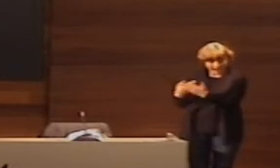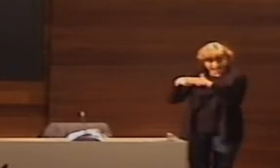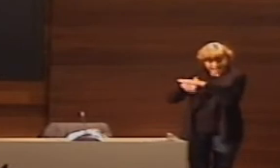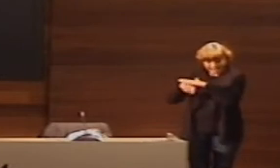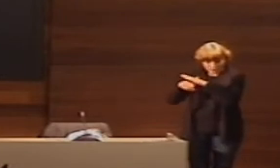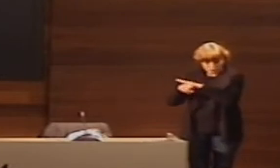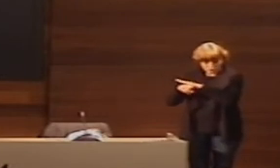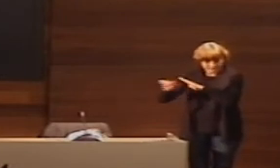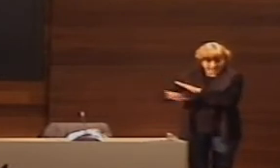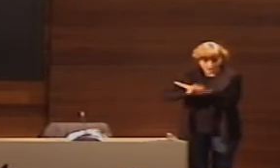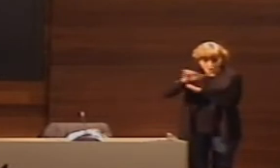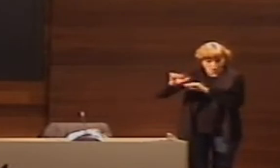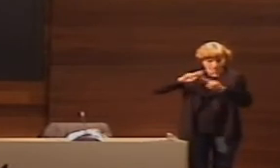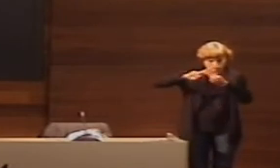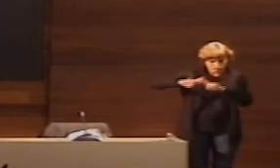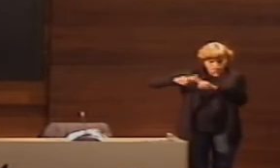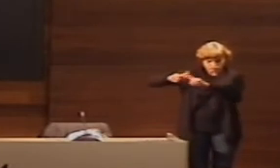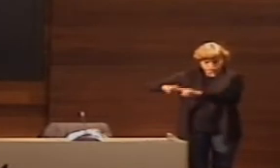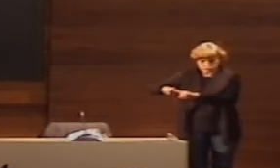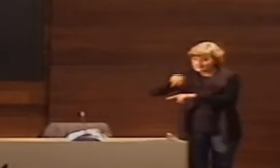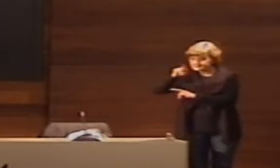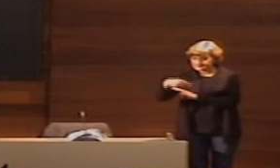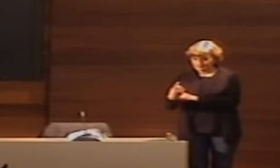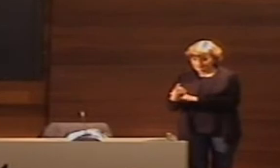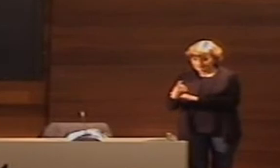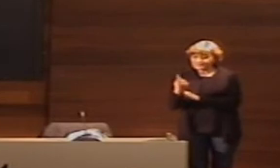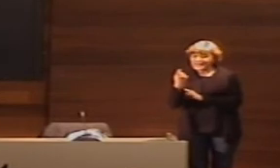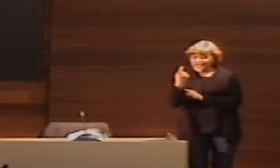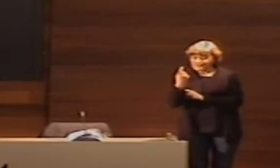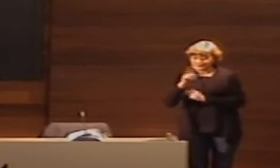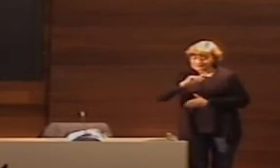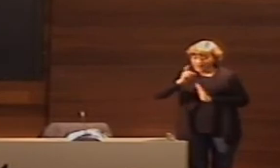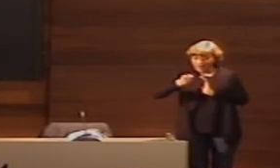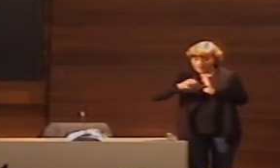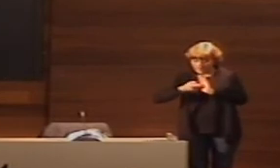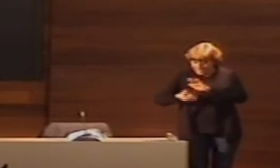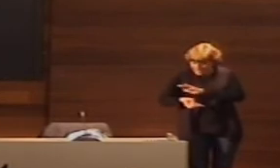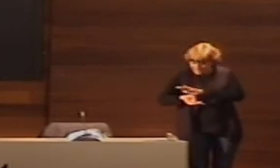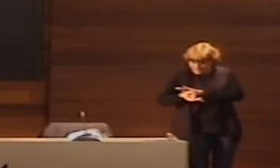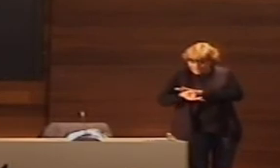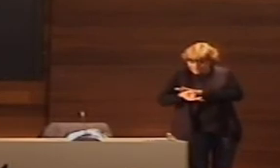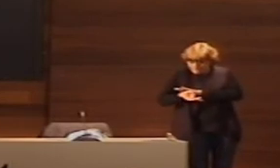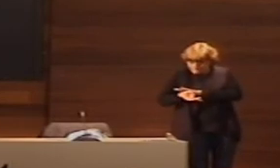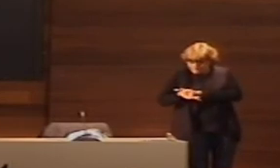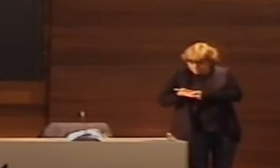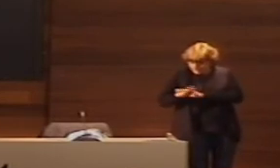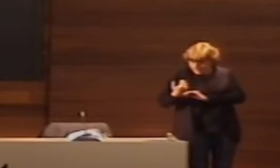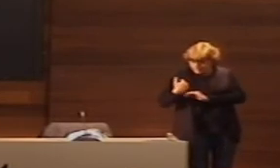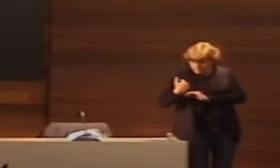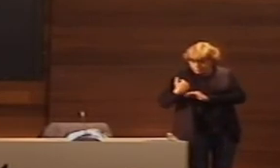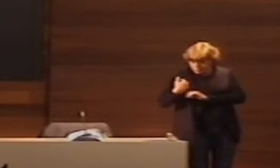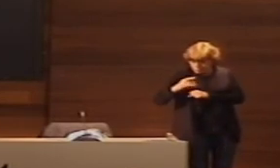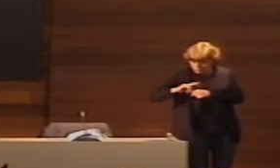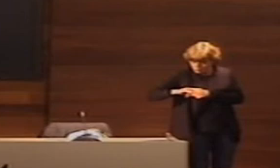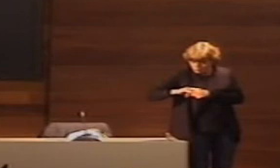los objetivos de reciclaje. Hay que leer la letra pequeña de lo que se aprobó el otro día y ver si efectivamente